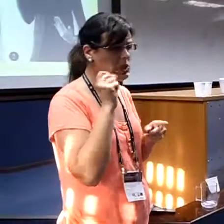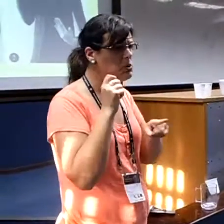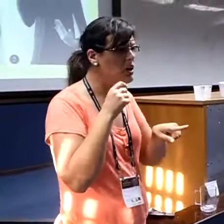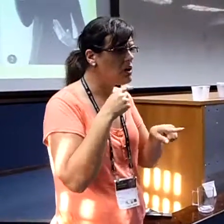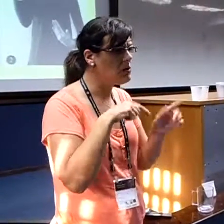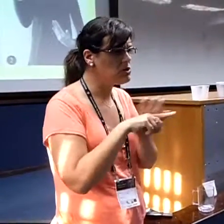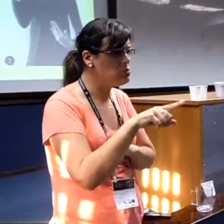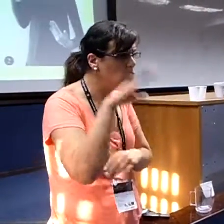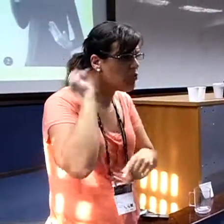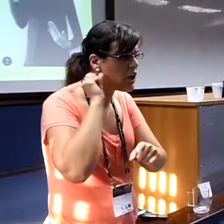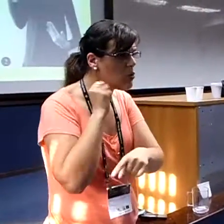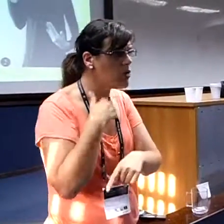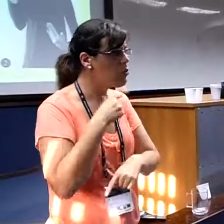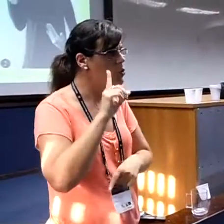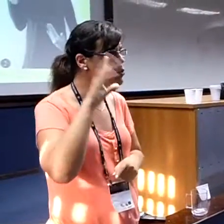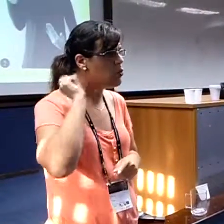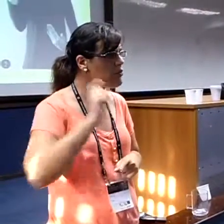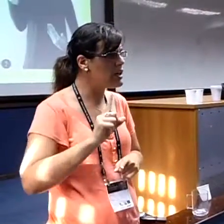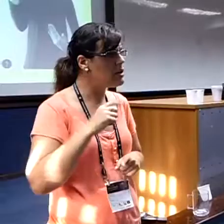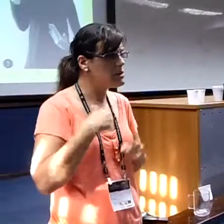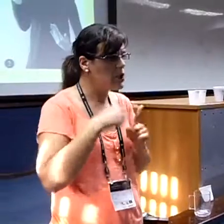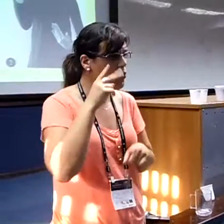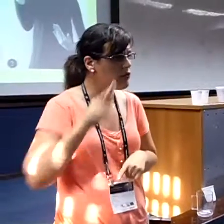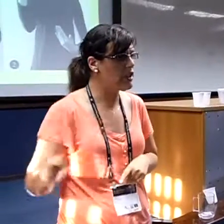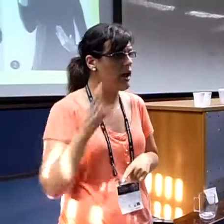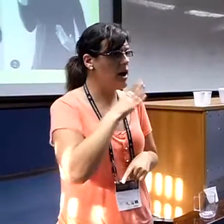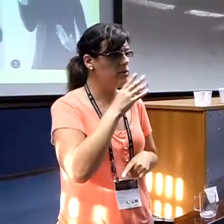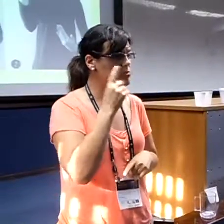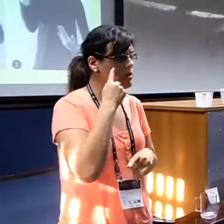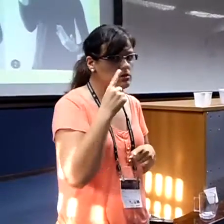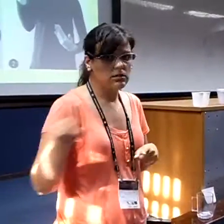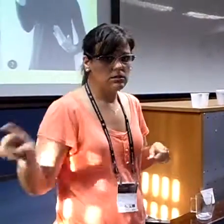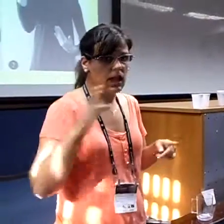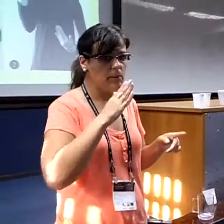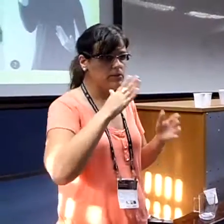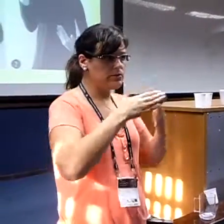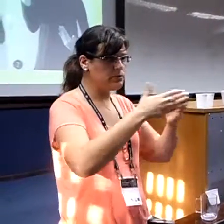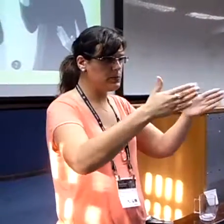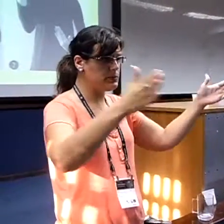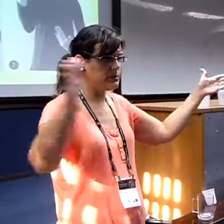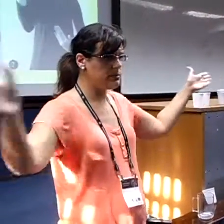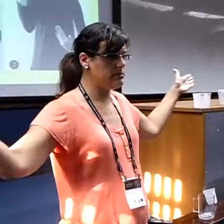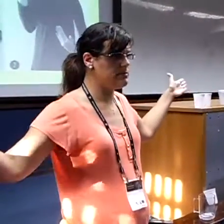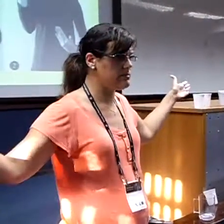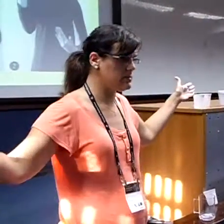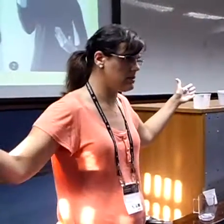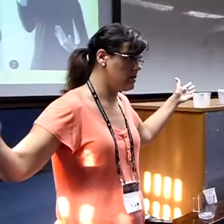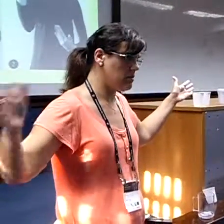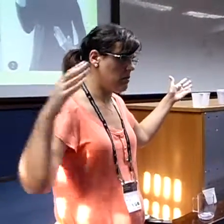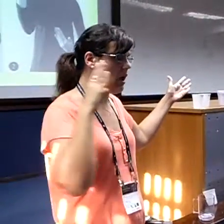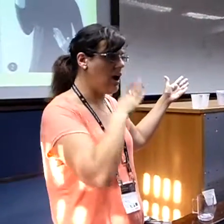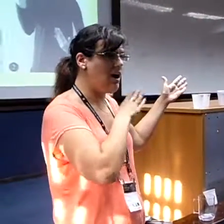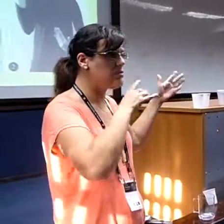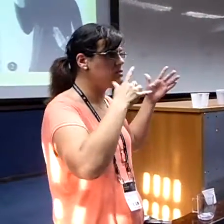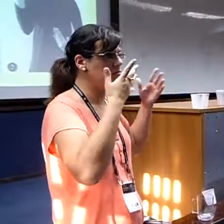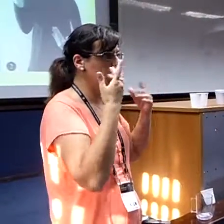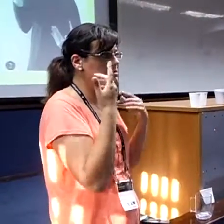Né? O surdo, né? Às vezes, o surdo percebe tão rapidamente que, junto com o ouvinte, o campo de visão do